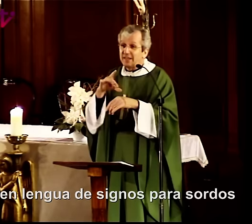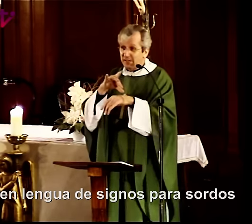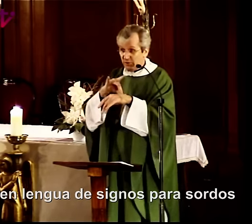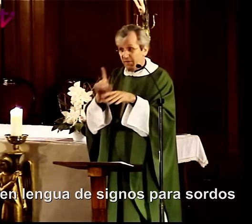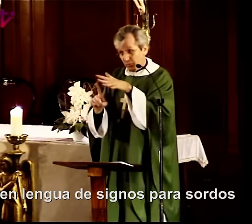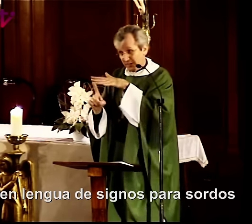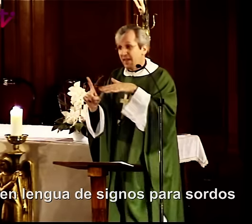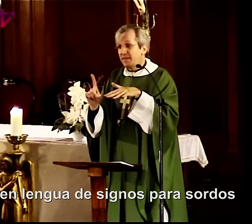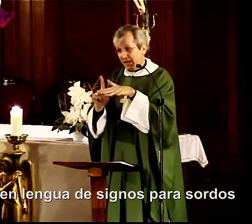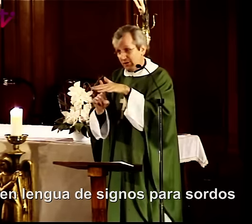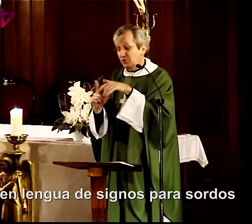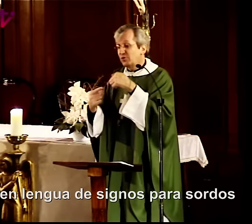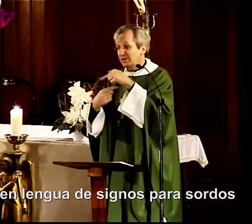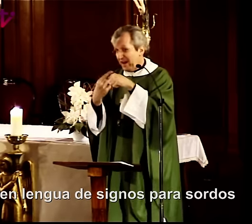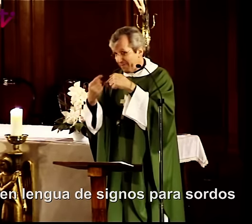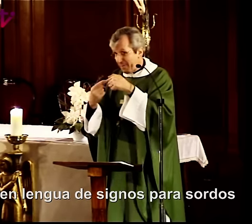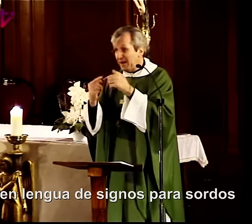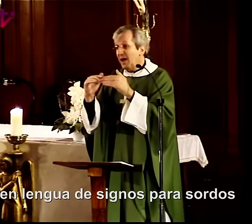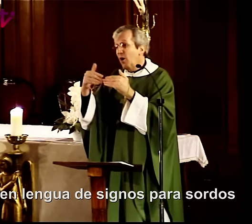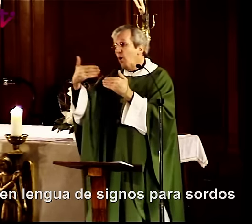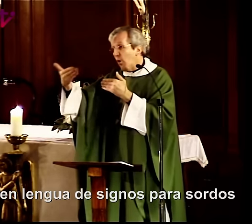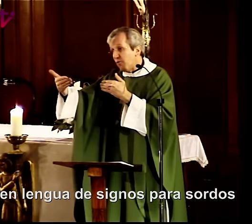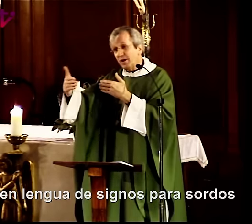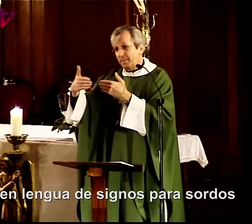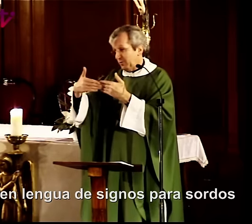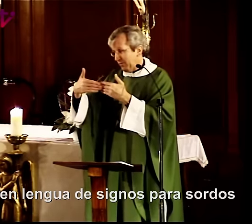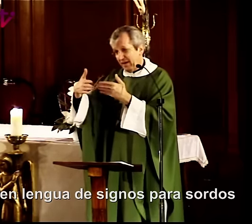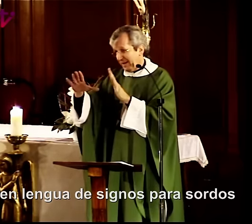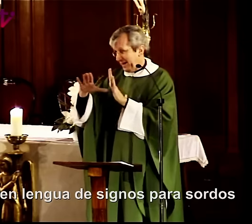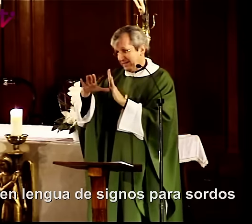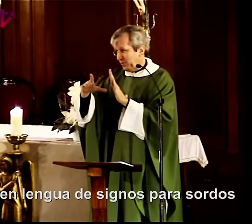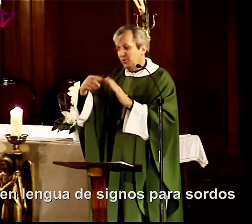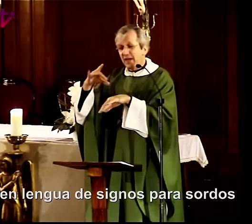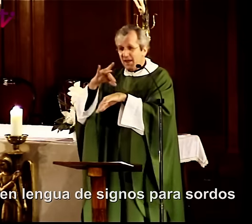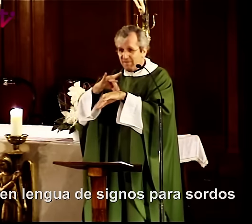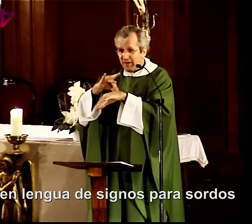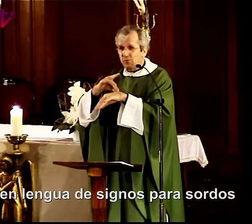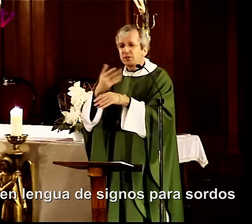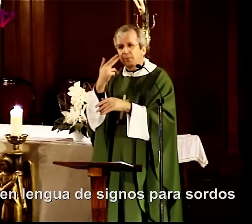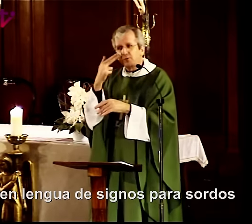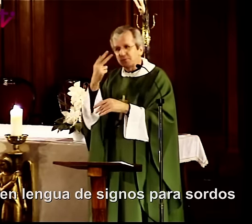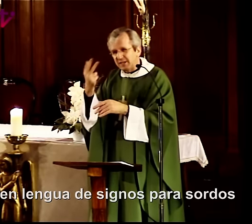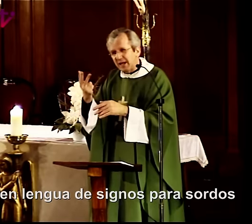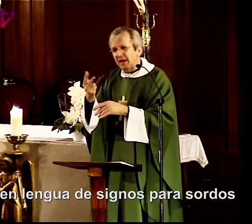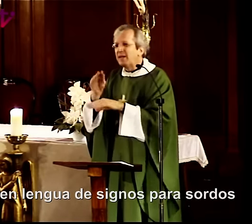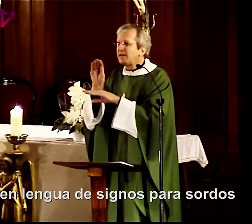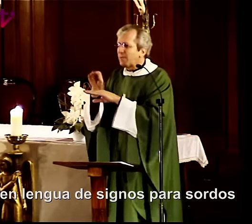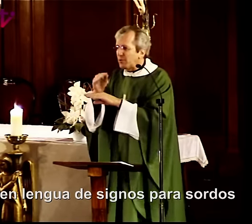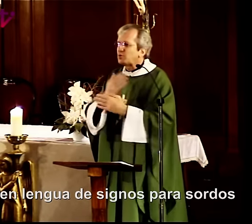de los enfermos que están cerca de nosotros, en la familia o fuera, pero cerca. Seguro que hay enfermos que podemos visitar, que podemos cuidar